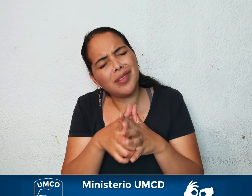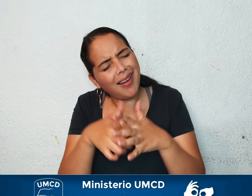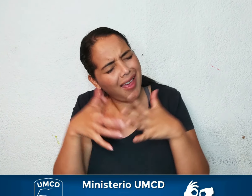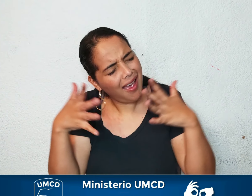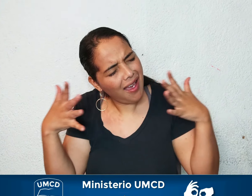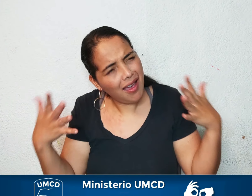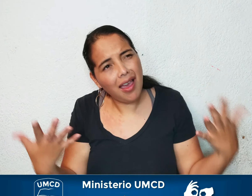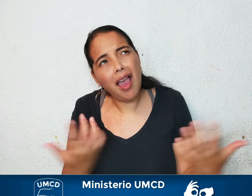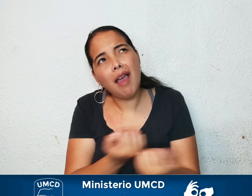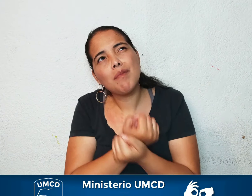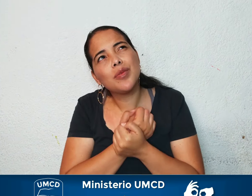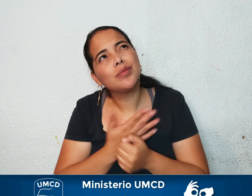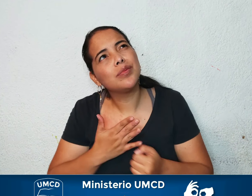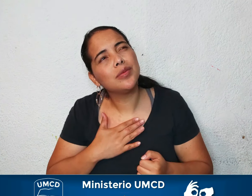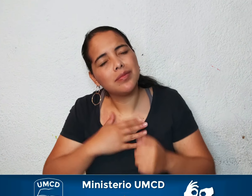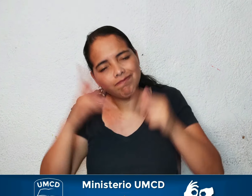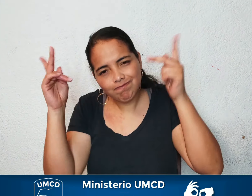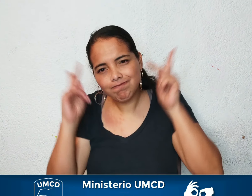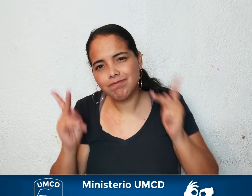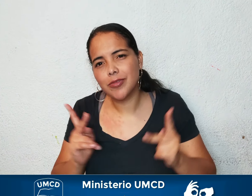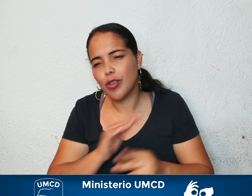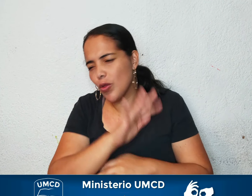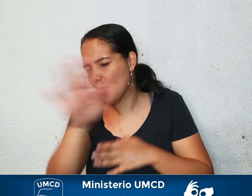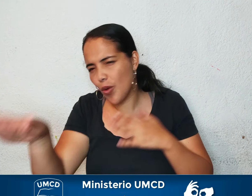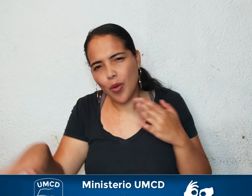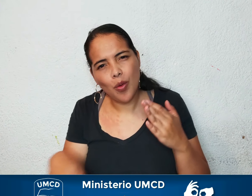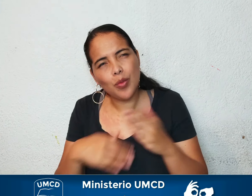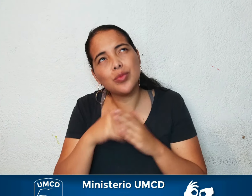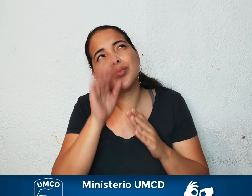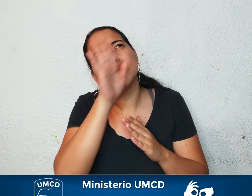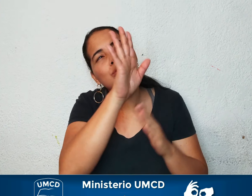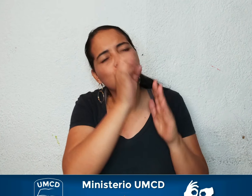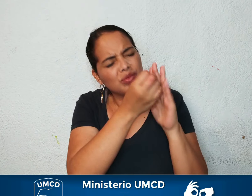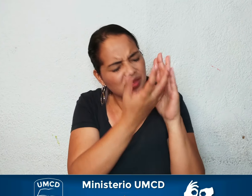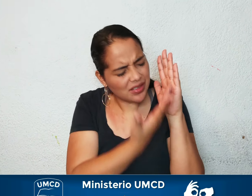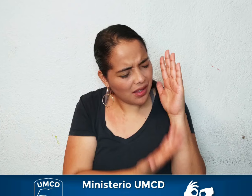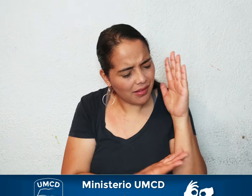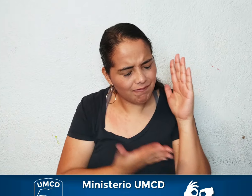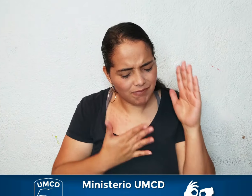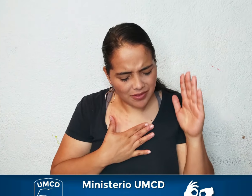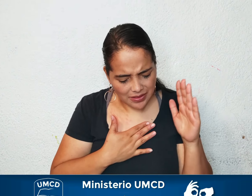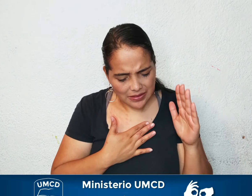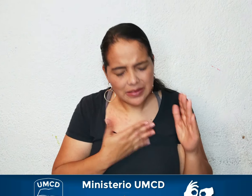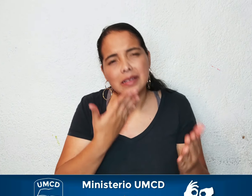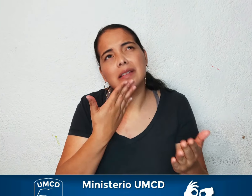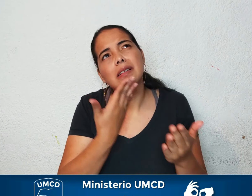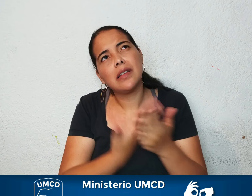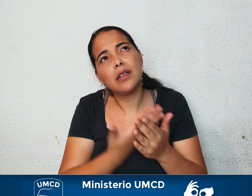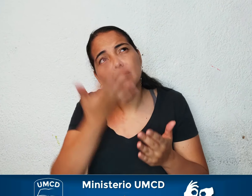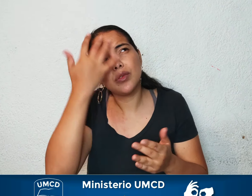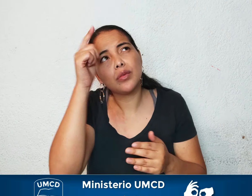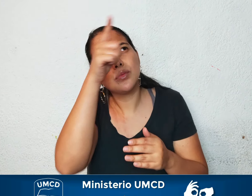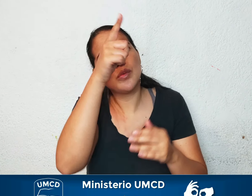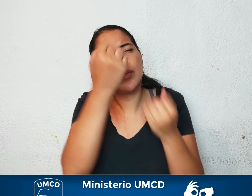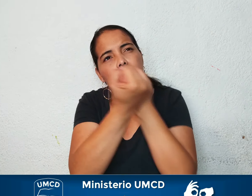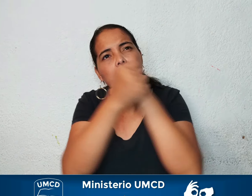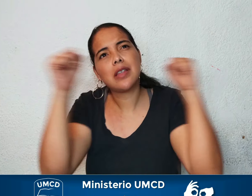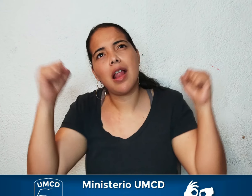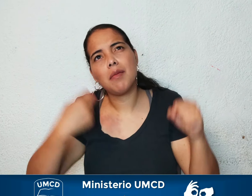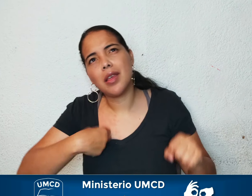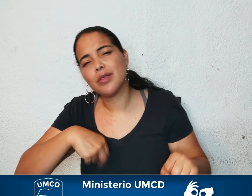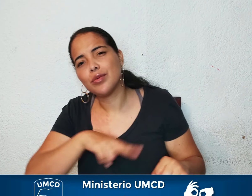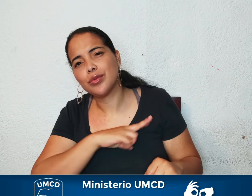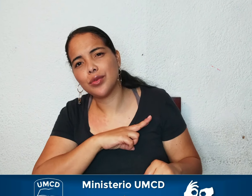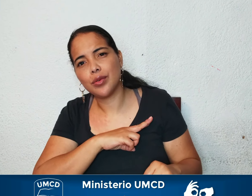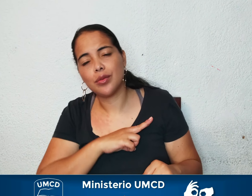Cristo y su muerte cruenta y el derramamiento de su sangre fue necesario para el perdón de